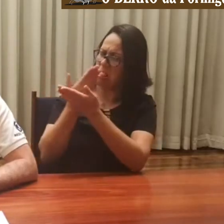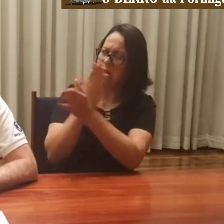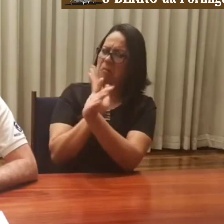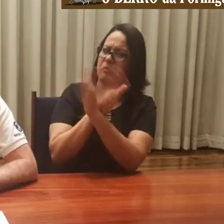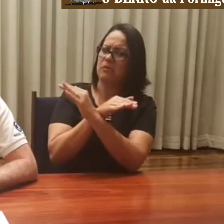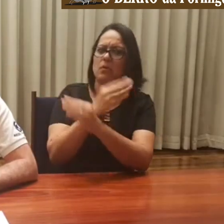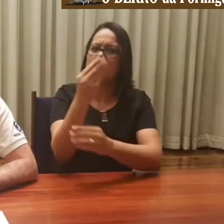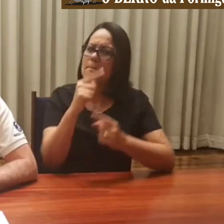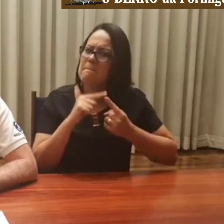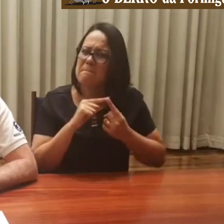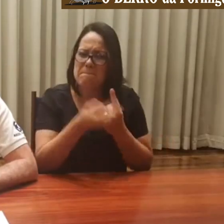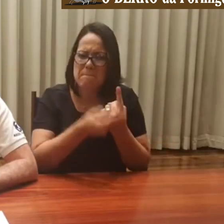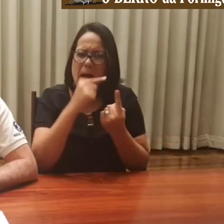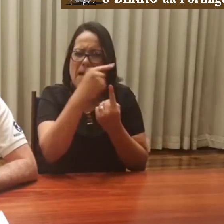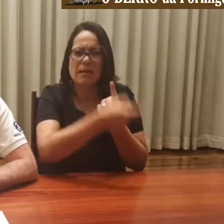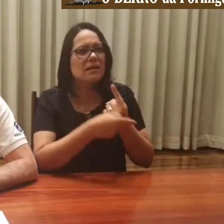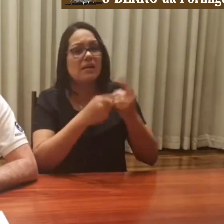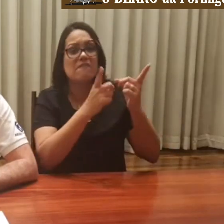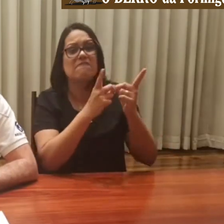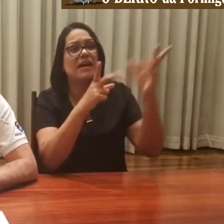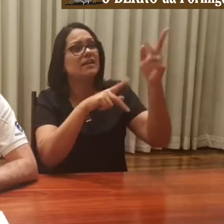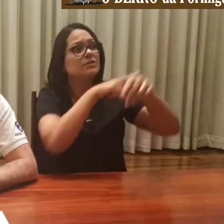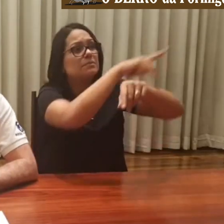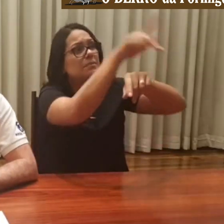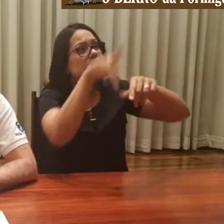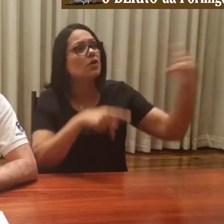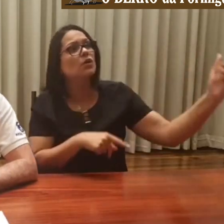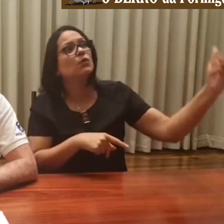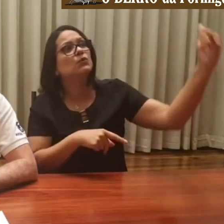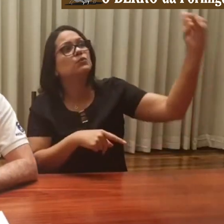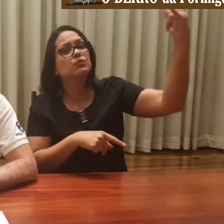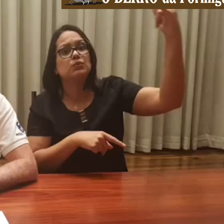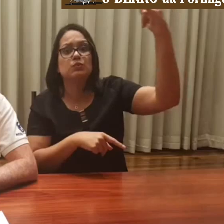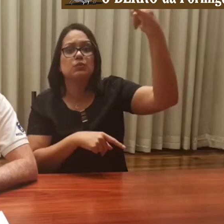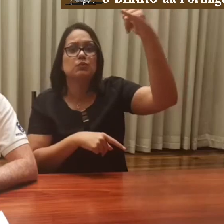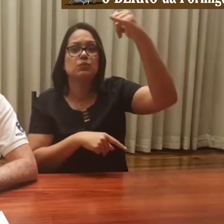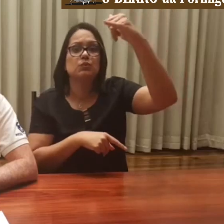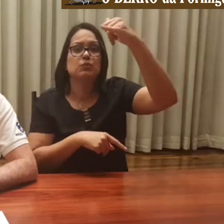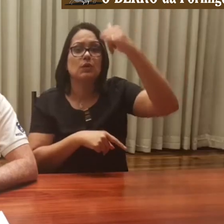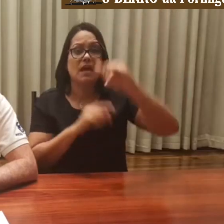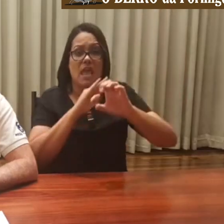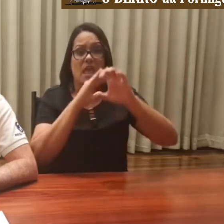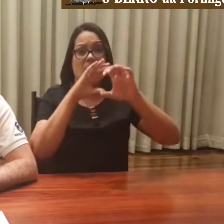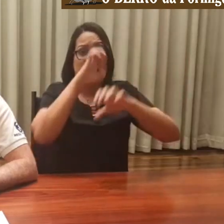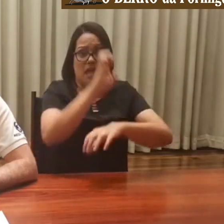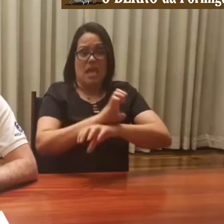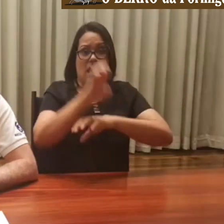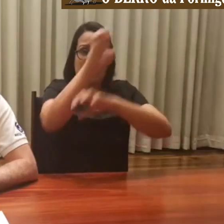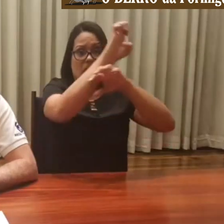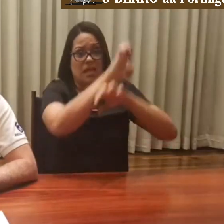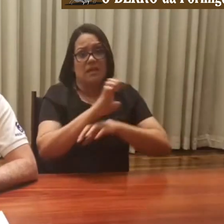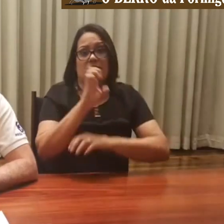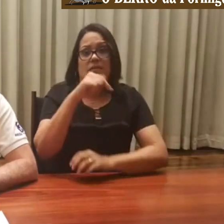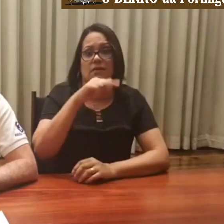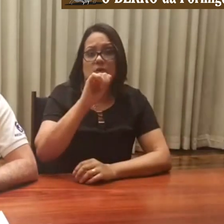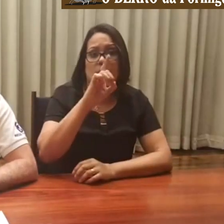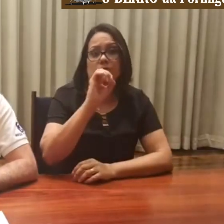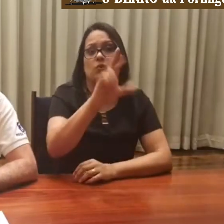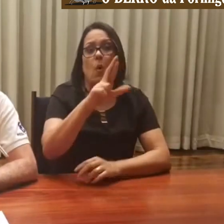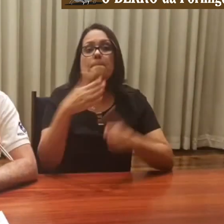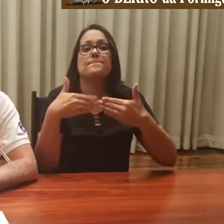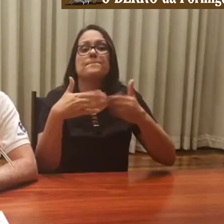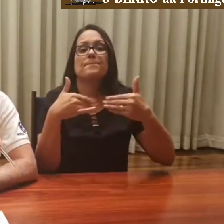uma banana sair do Equador por mar, passar no canal do Equador, canal do Panamá,